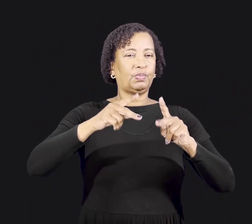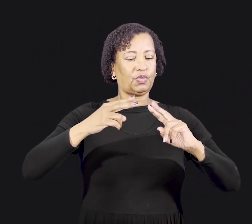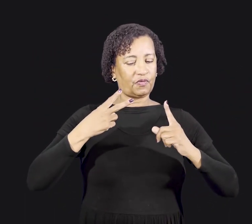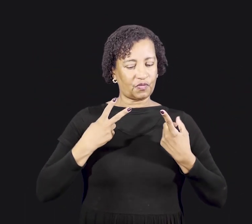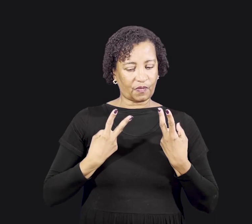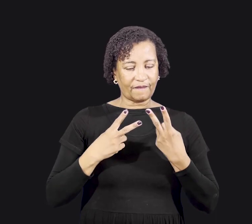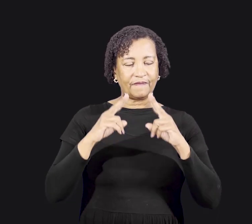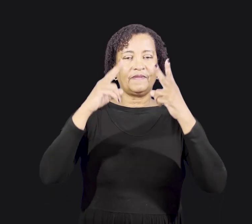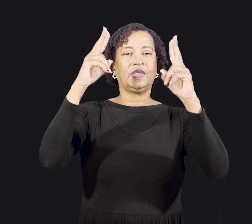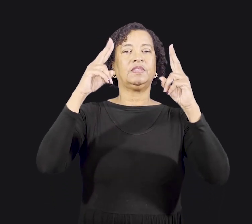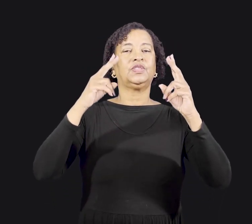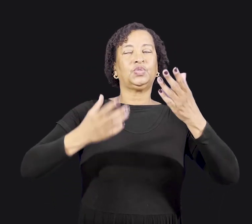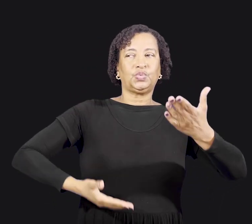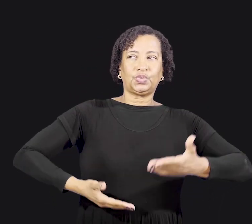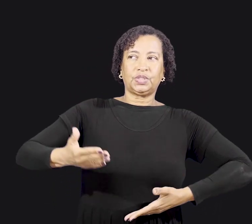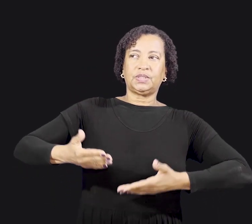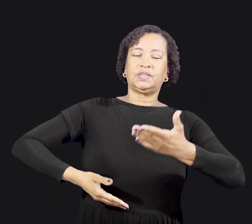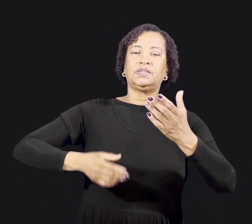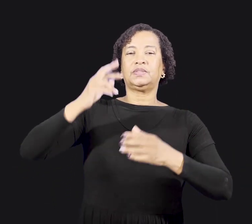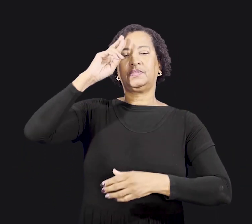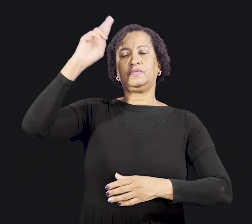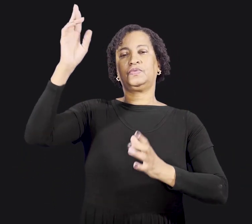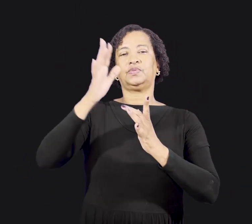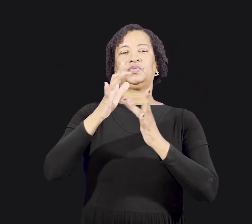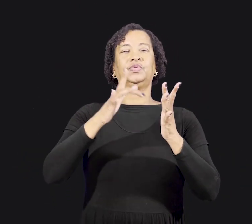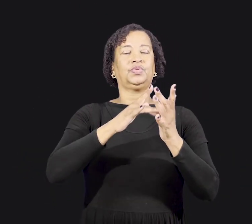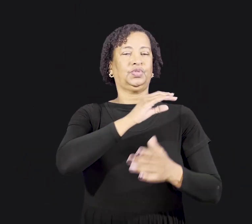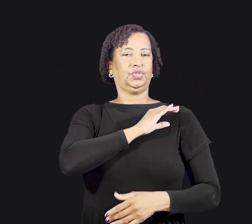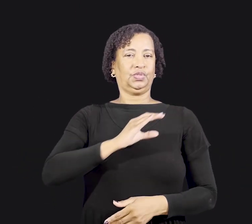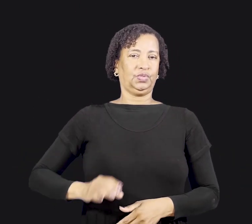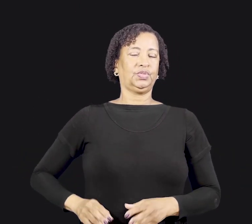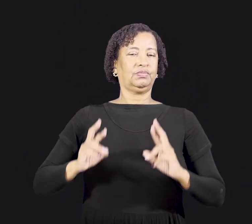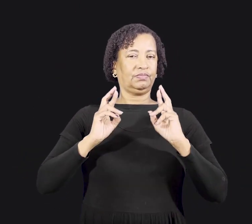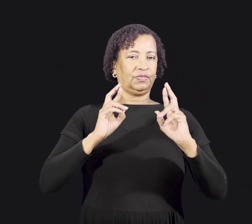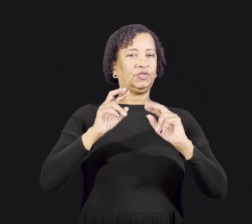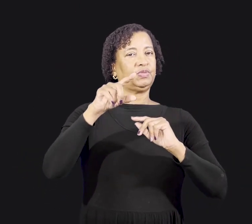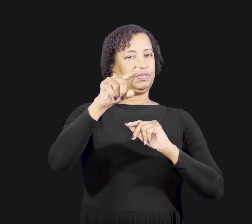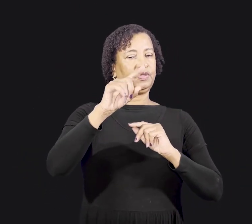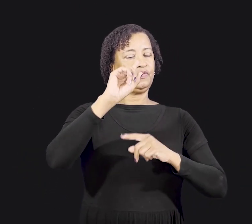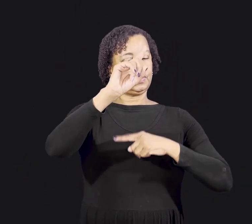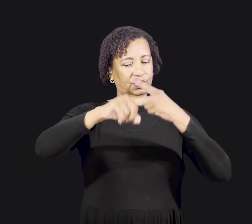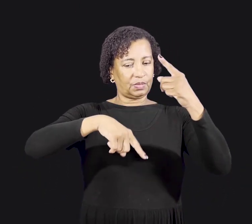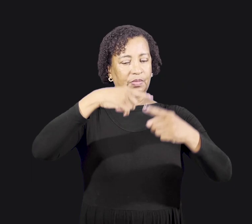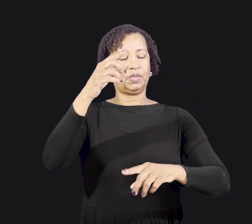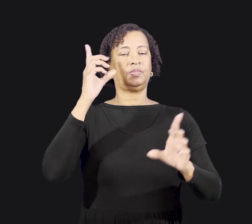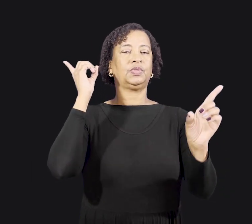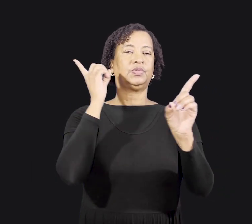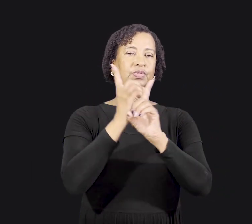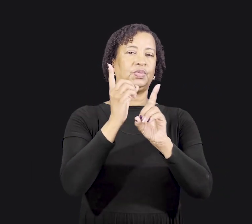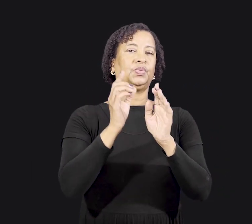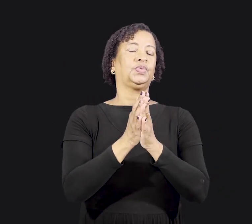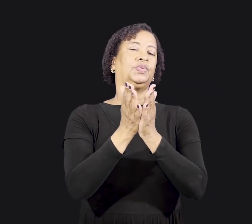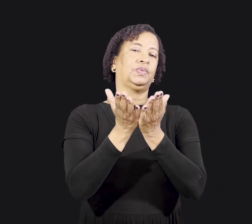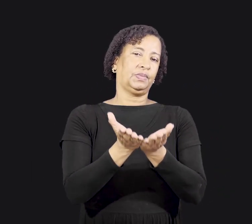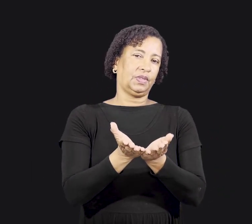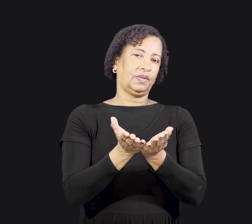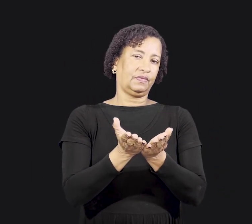Passe para o lado daqueles que servem ao Senhor Jesus Cristo. Eu espero você para o próximo encontro com a palavra.